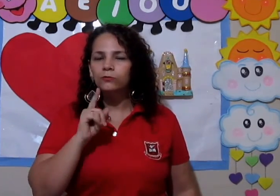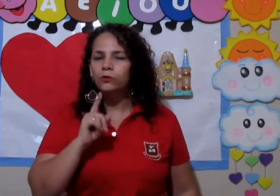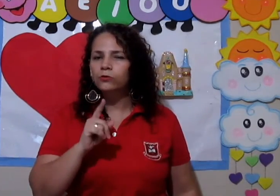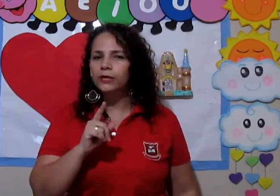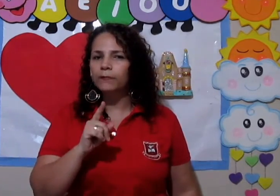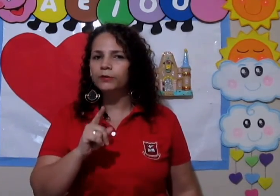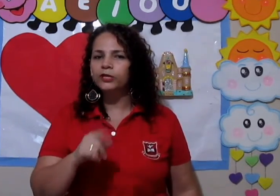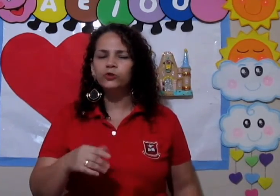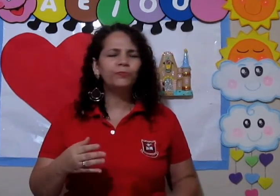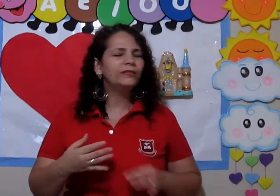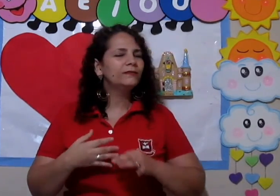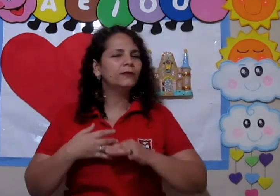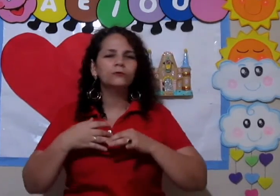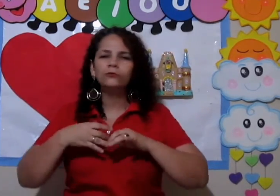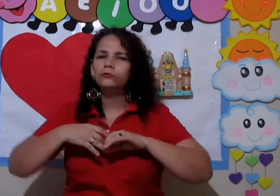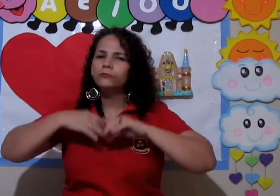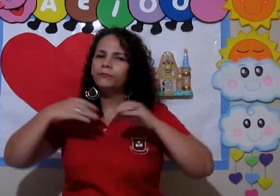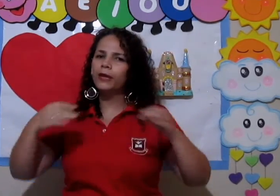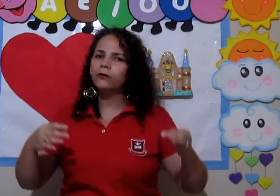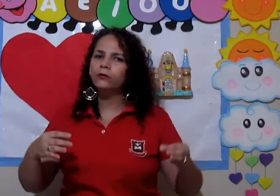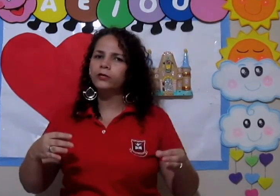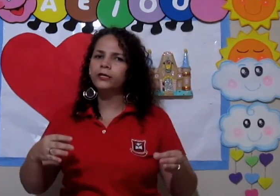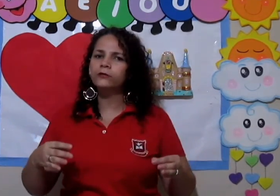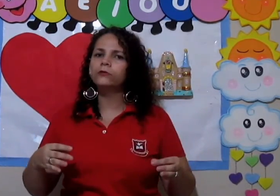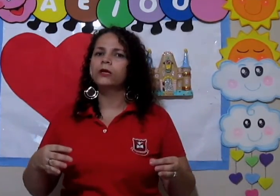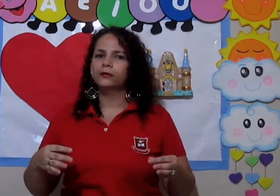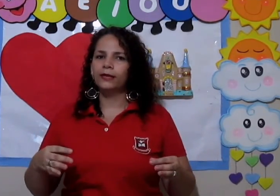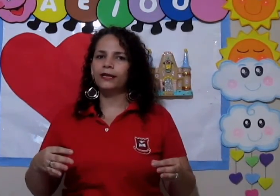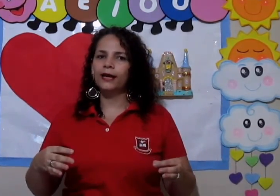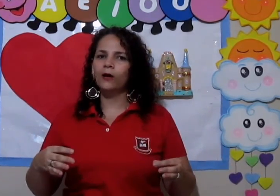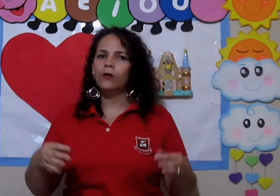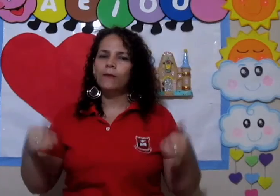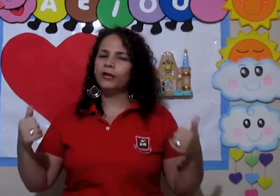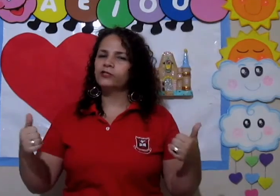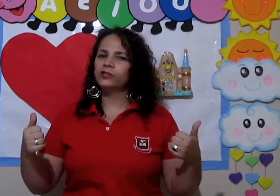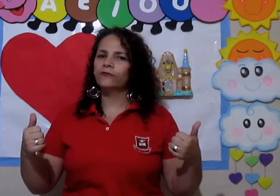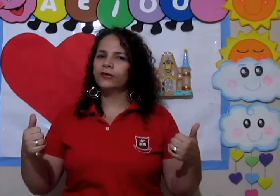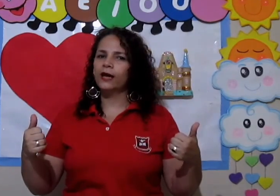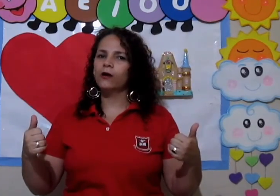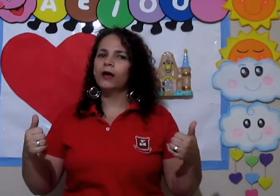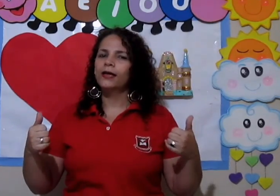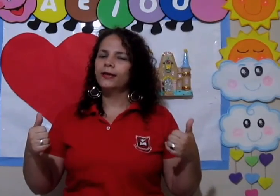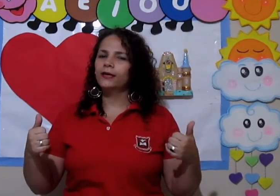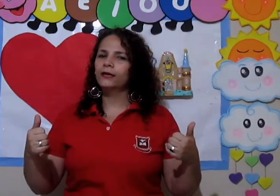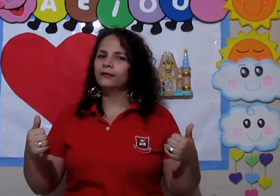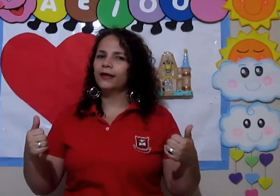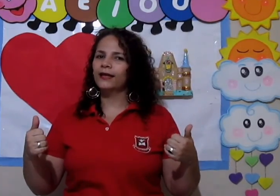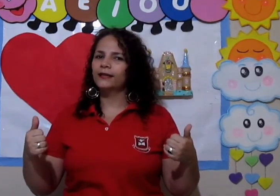no capricho, pintando tudo bem colorido, tá legal? Pra tia ficar, ó, encantada, hein?